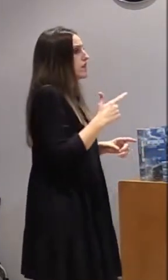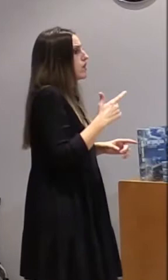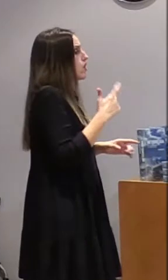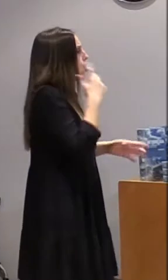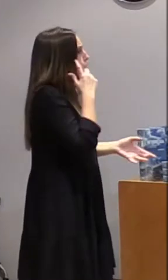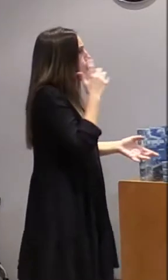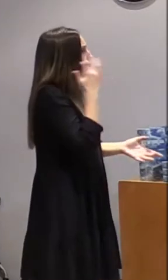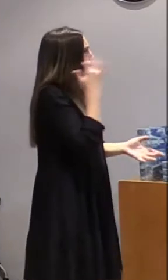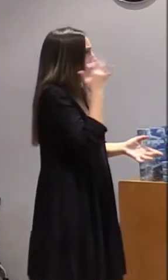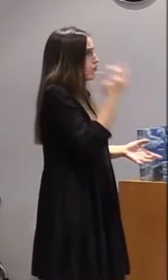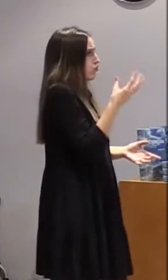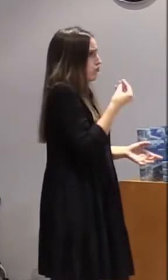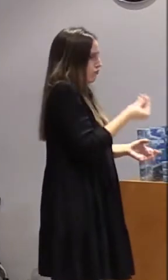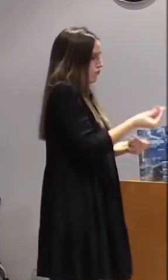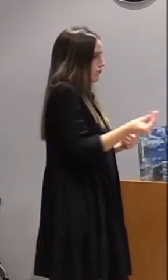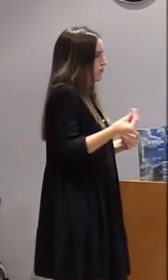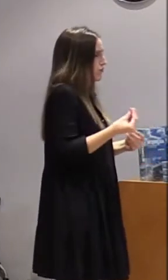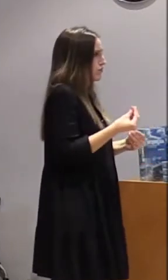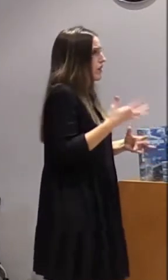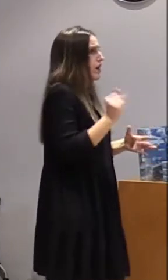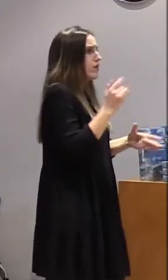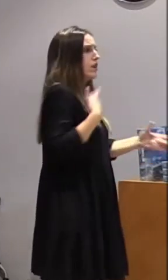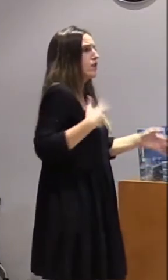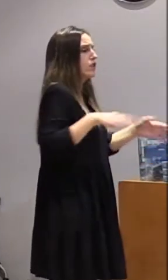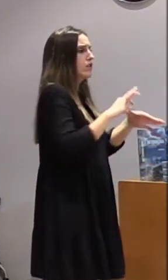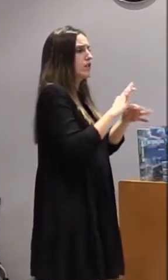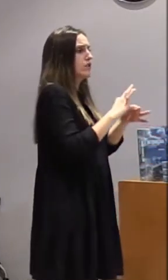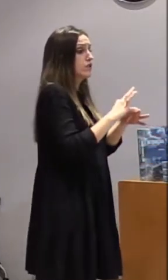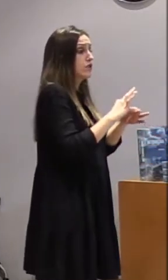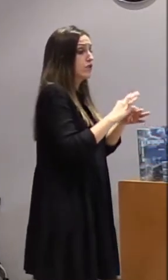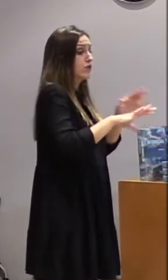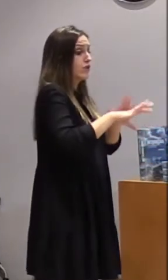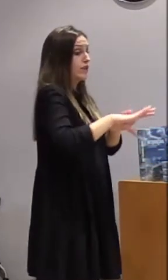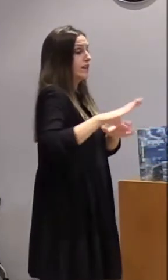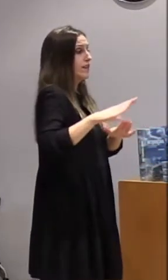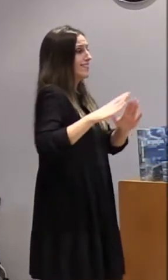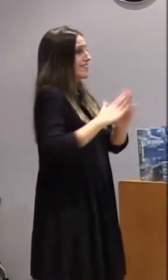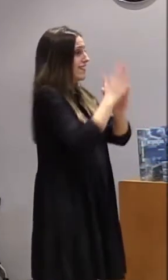conocidos, tiene una conexión muy curiosa con el de San Andrés y